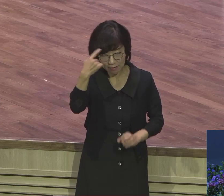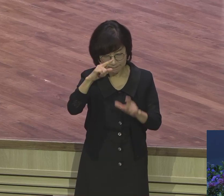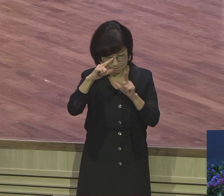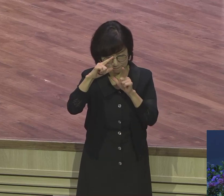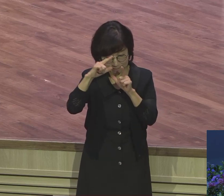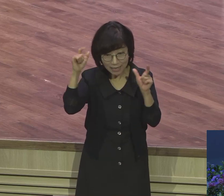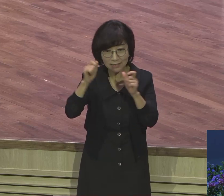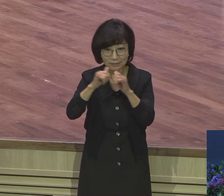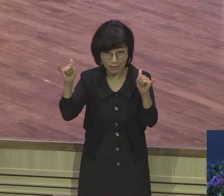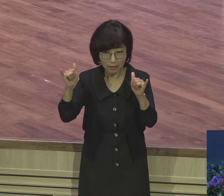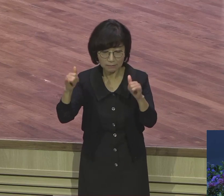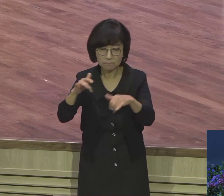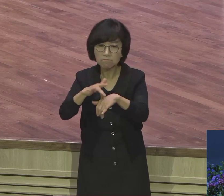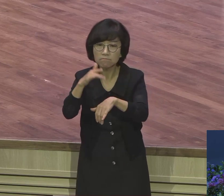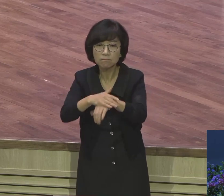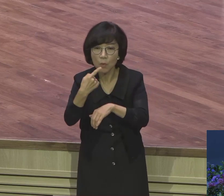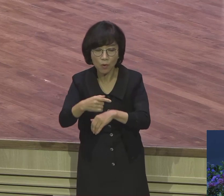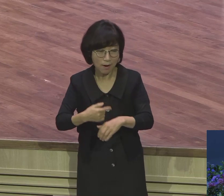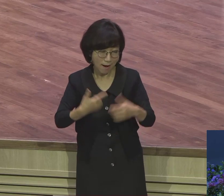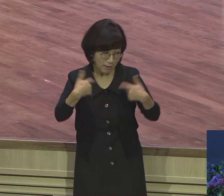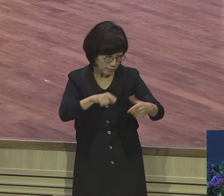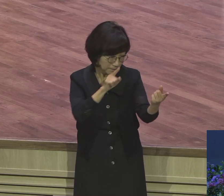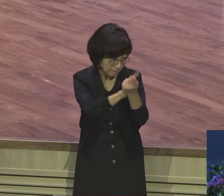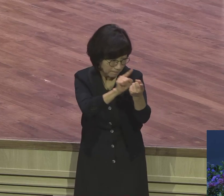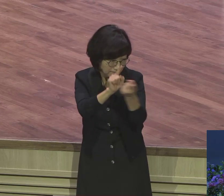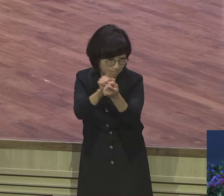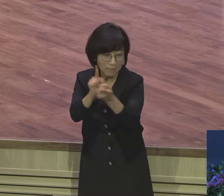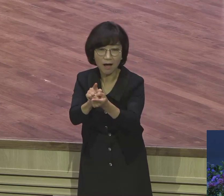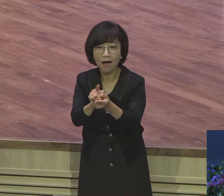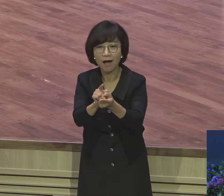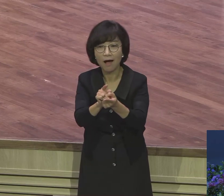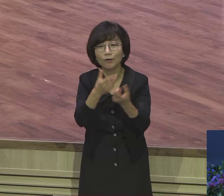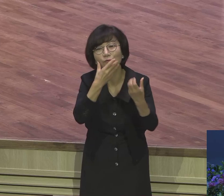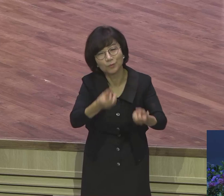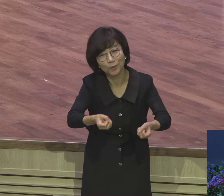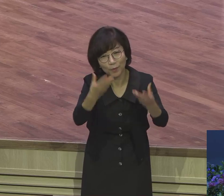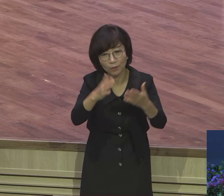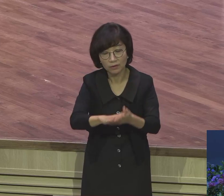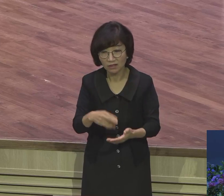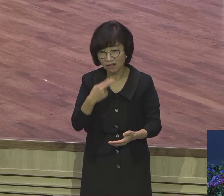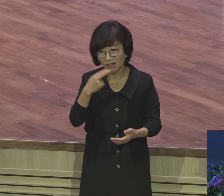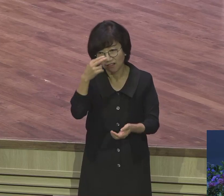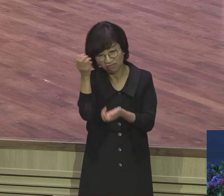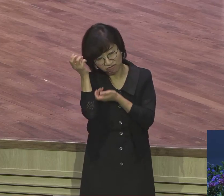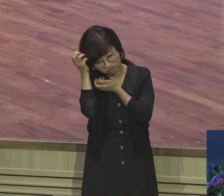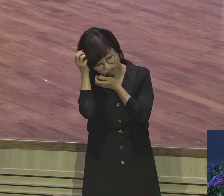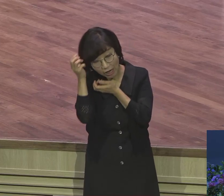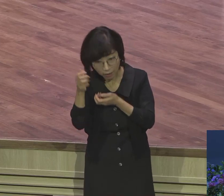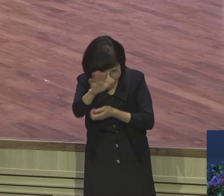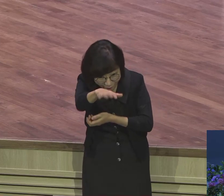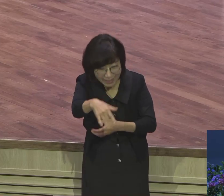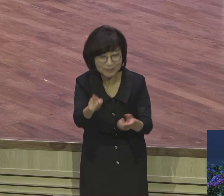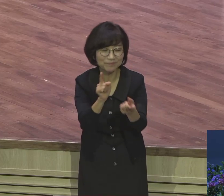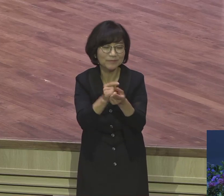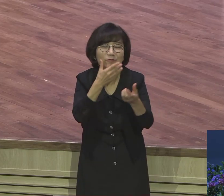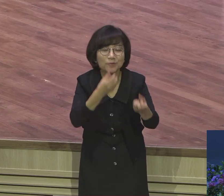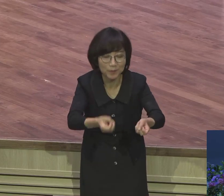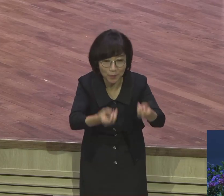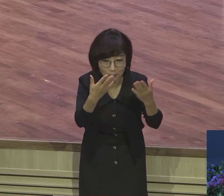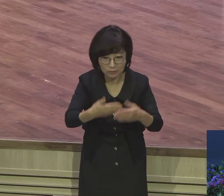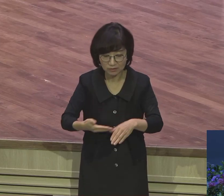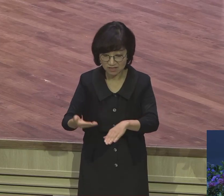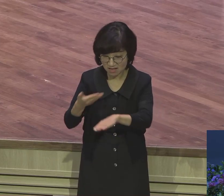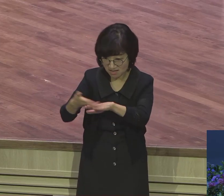곳마다 그냥 축복해버렸어요. 축복하는 그 대상이 술주증병이 만나도 축복 깡패를 만나도